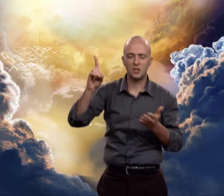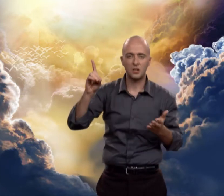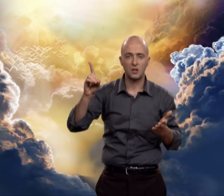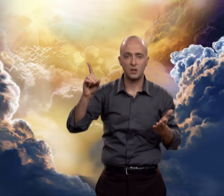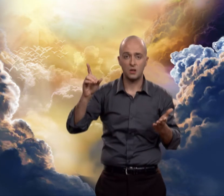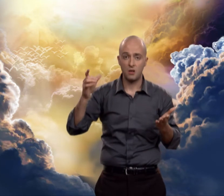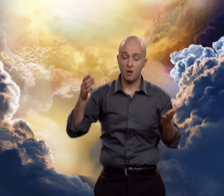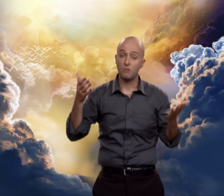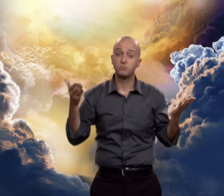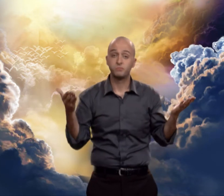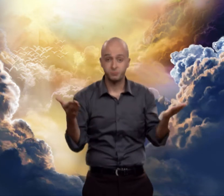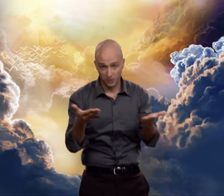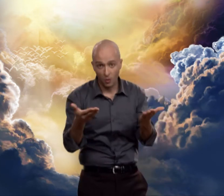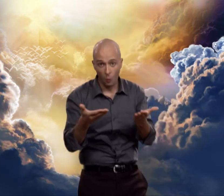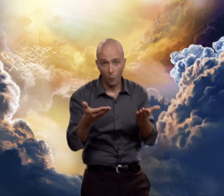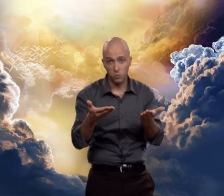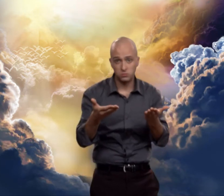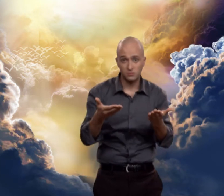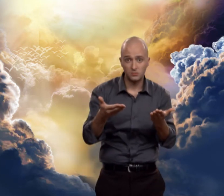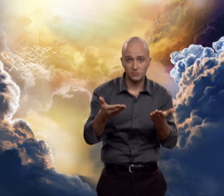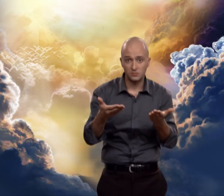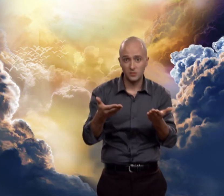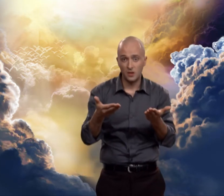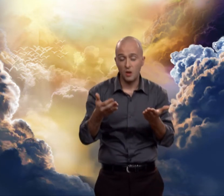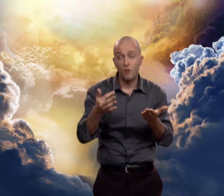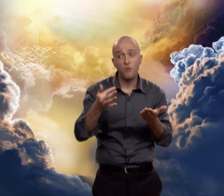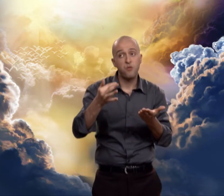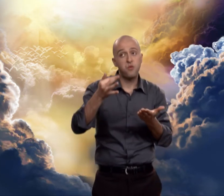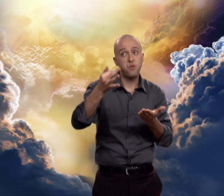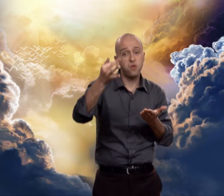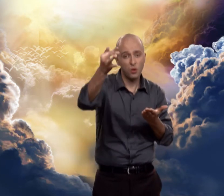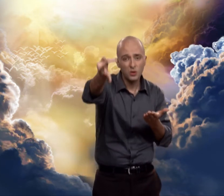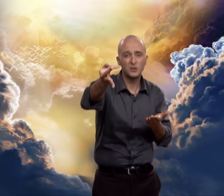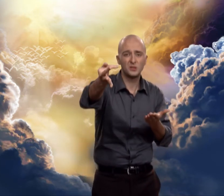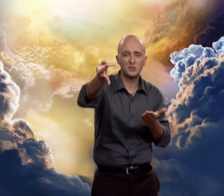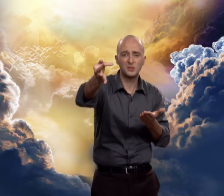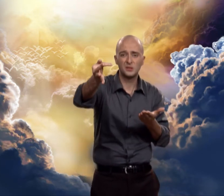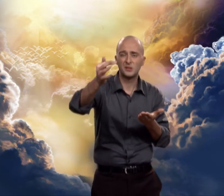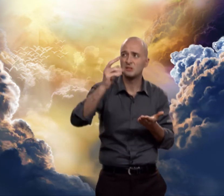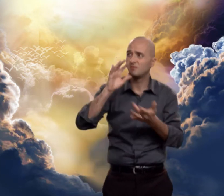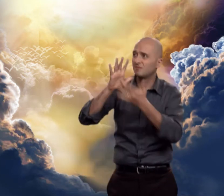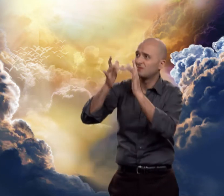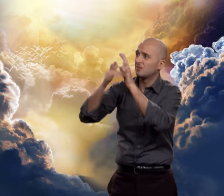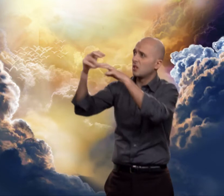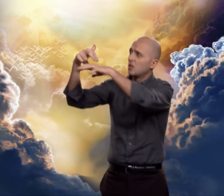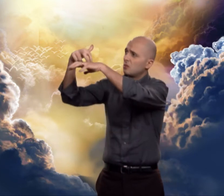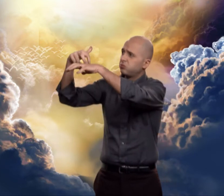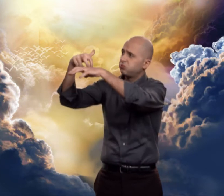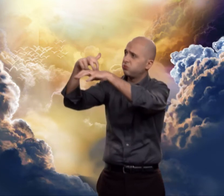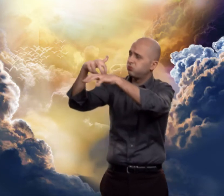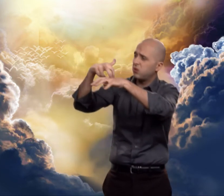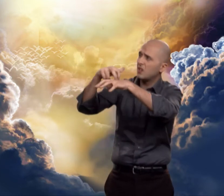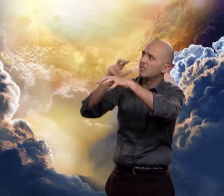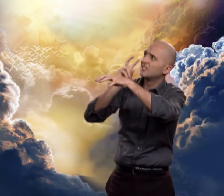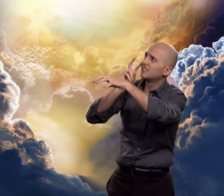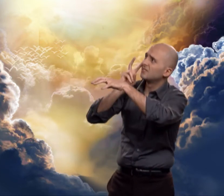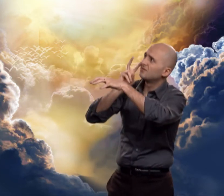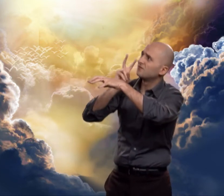e o transformará conforme seu corpo glorioso. A forma mortal e corruptível, antes contaminada pelo pecado,